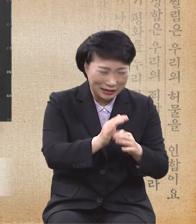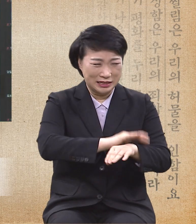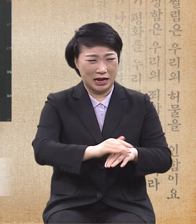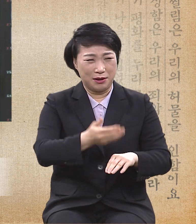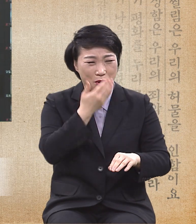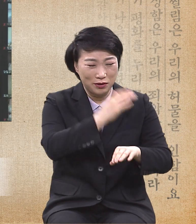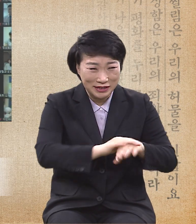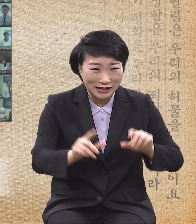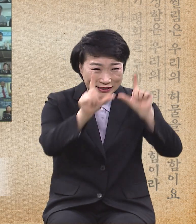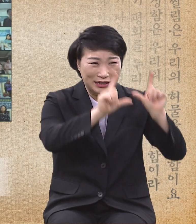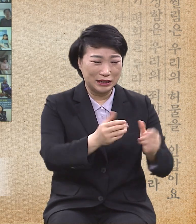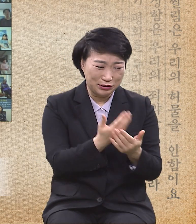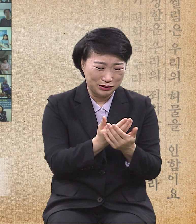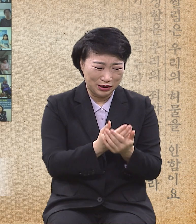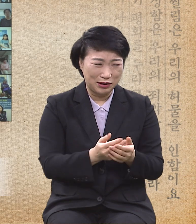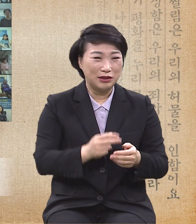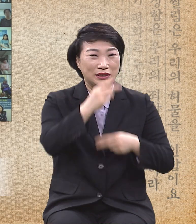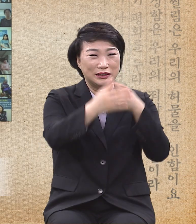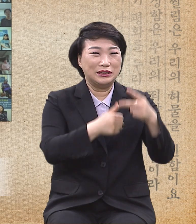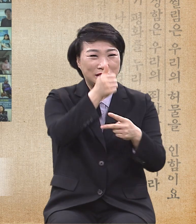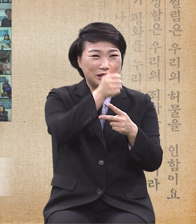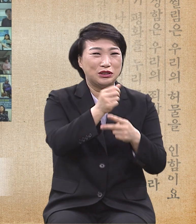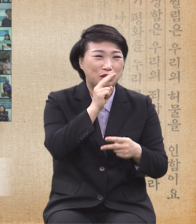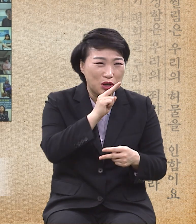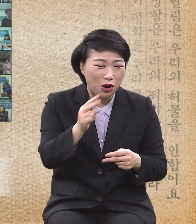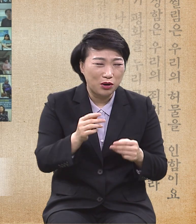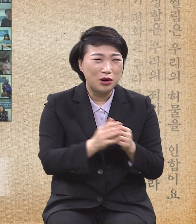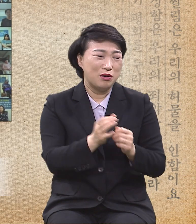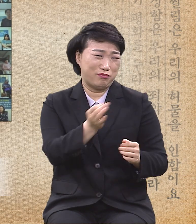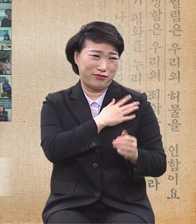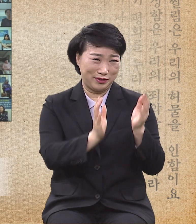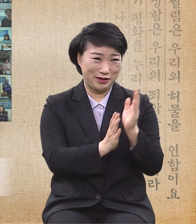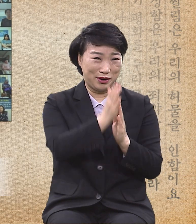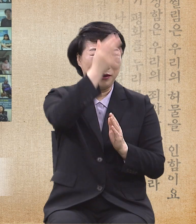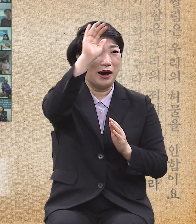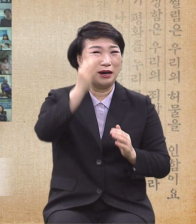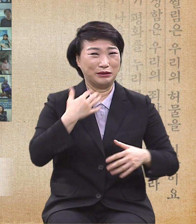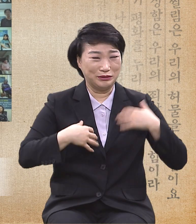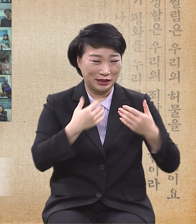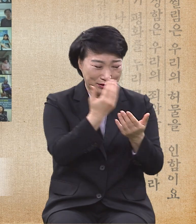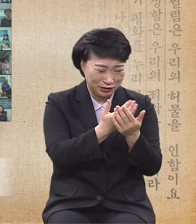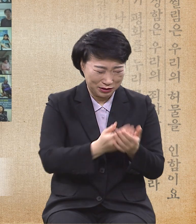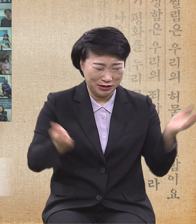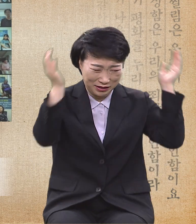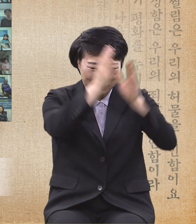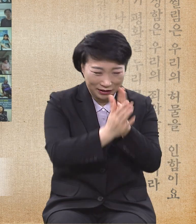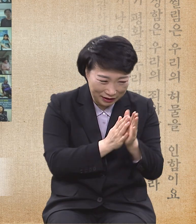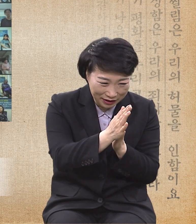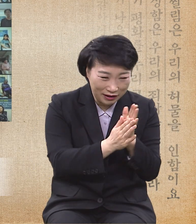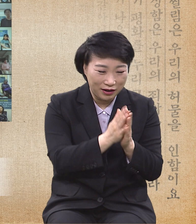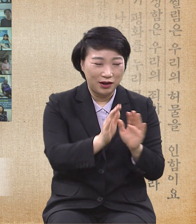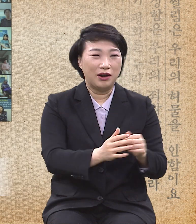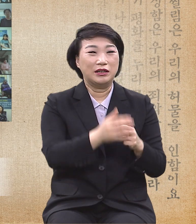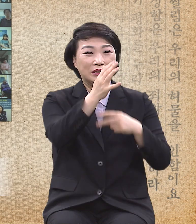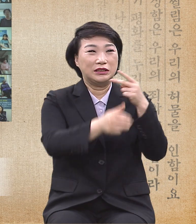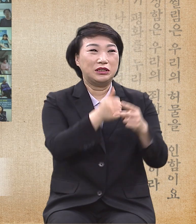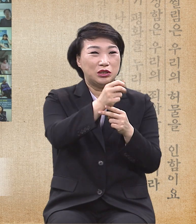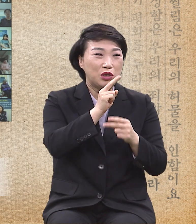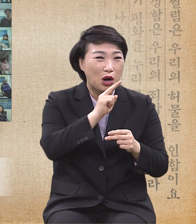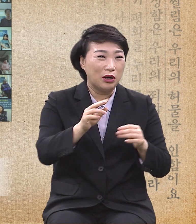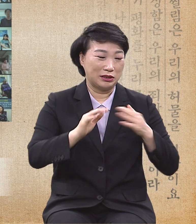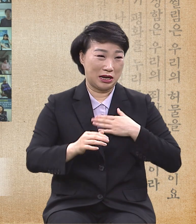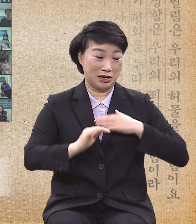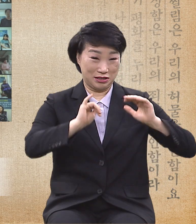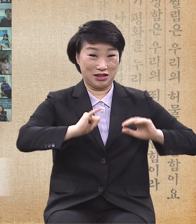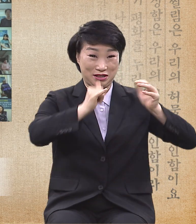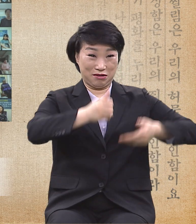해주세요. 신이시여, 부귀 영화를 누리게 해주세요. 신이시여, 세상에서 대단한 존재가